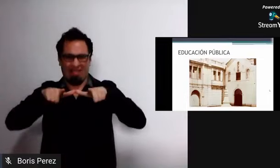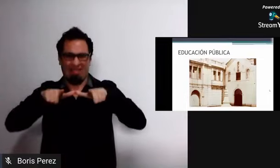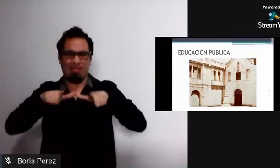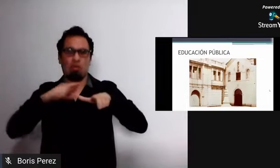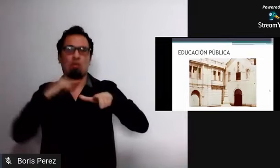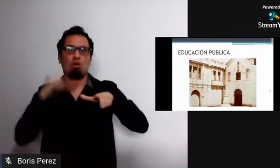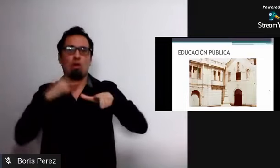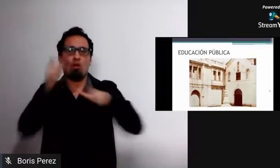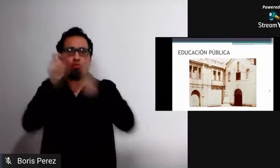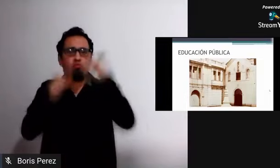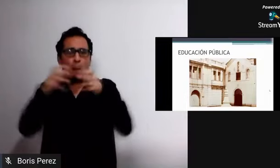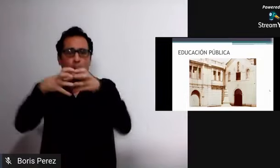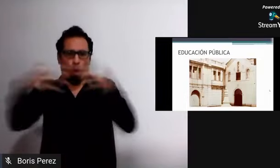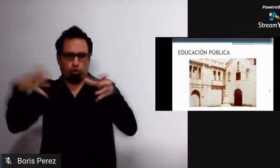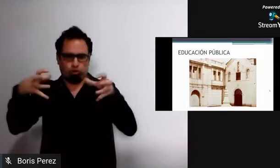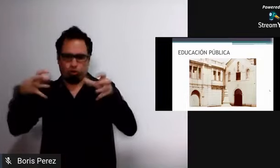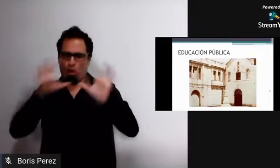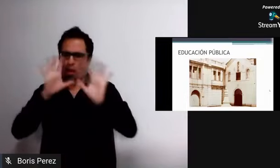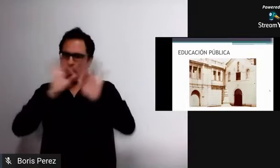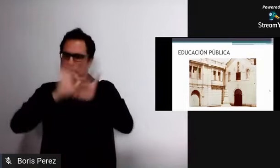religión católica.